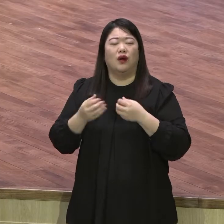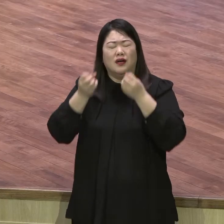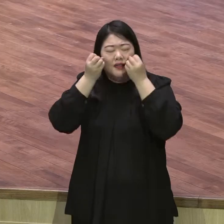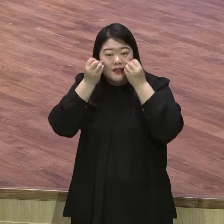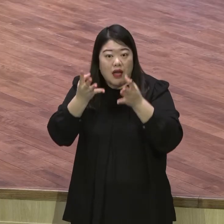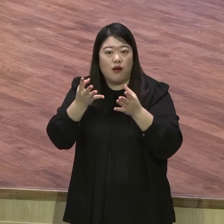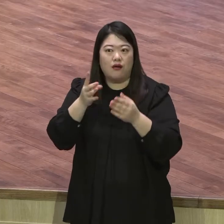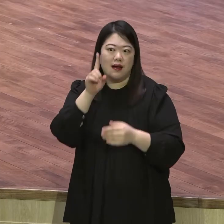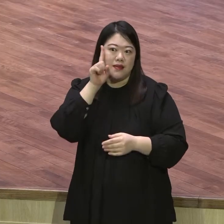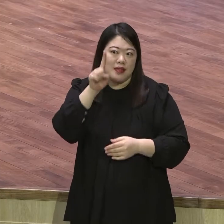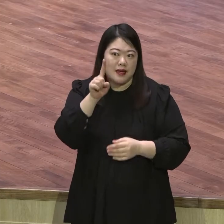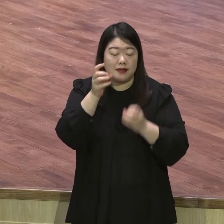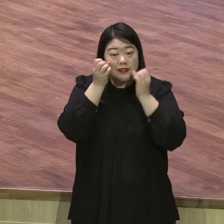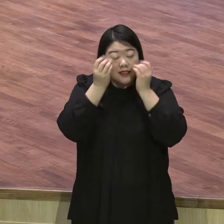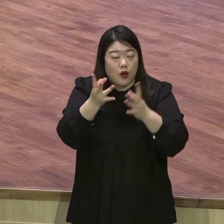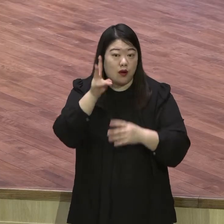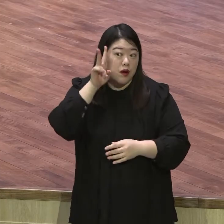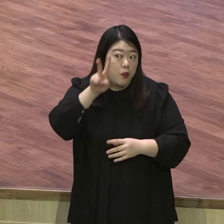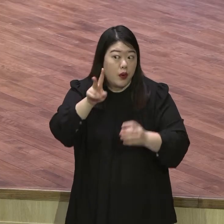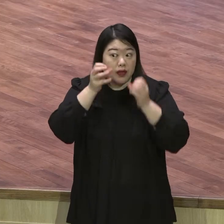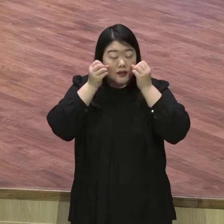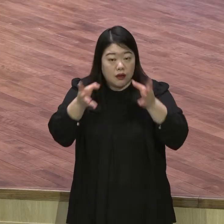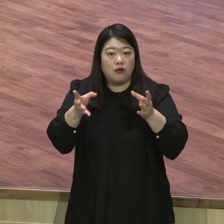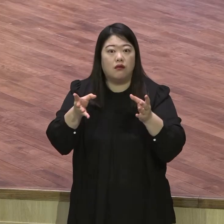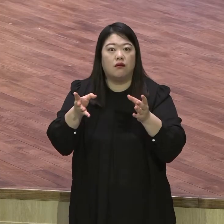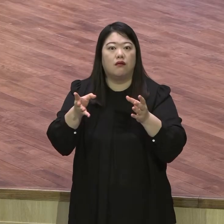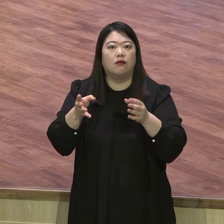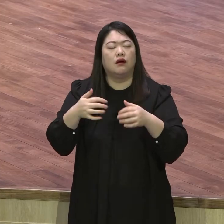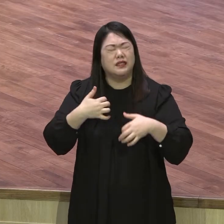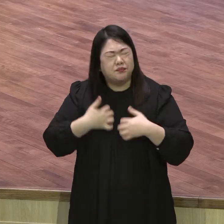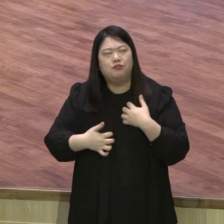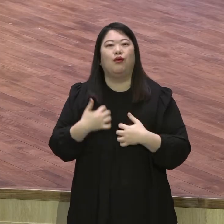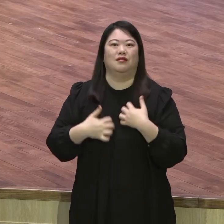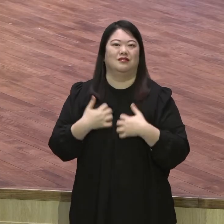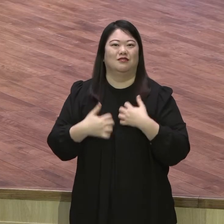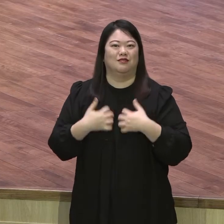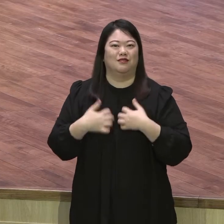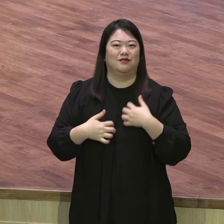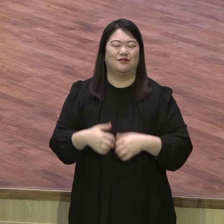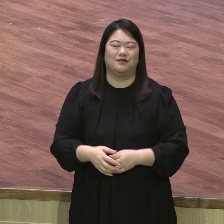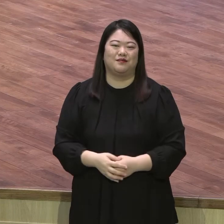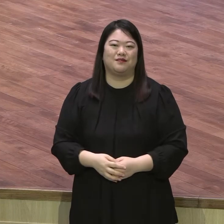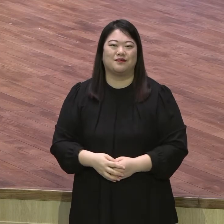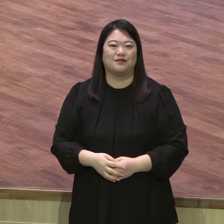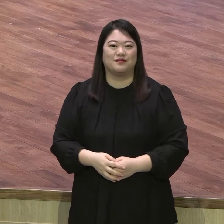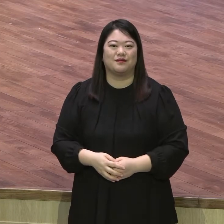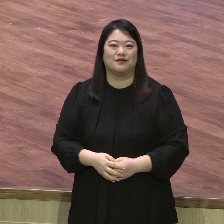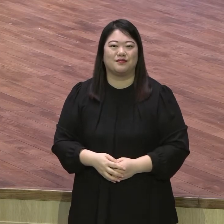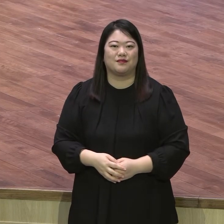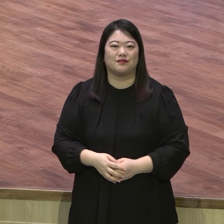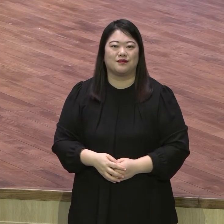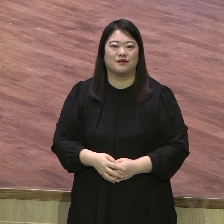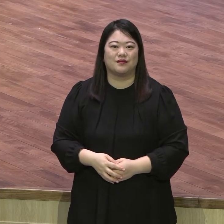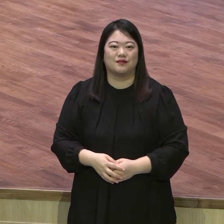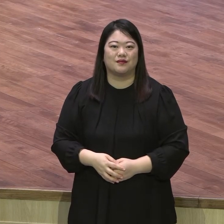은혜, 새로운 메시지, 새로운 그런 사명을 주기 위해서. 이렇게 선을